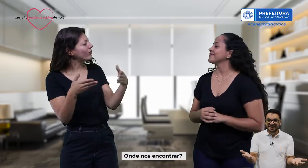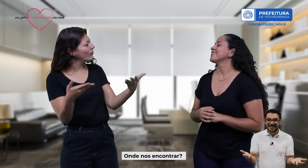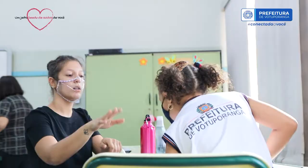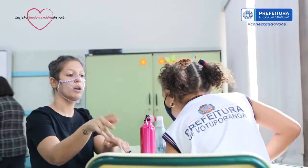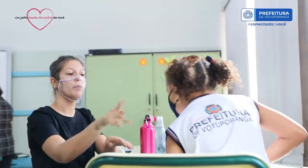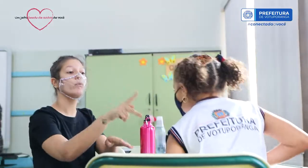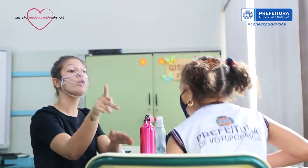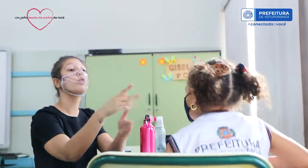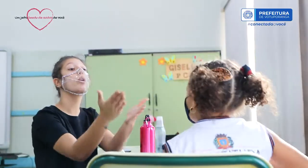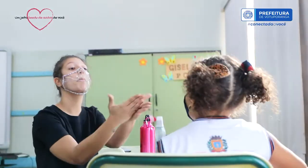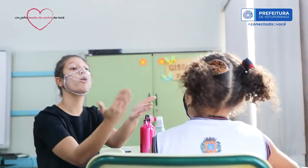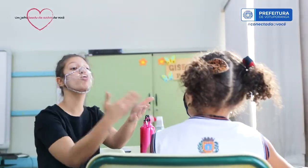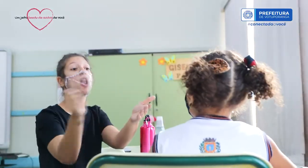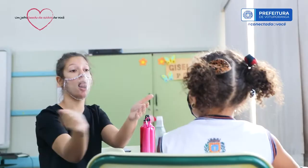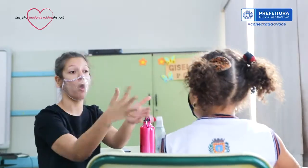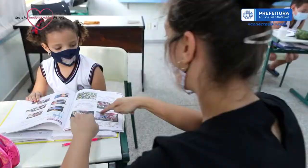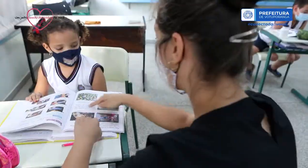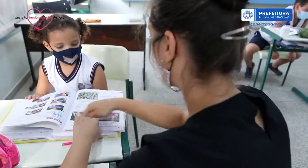encontrar?